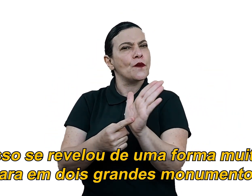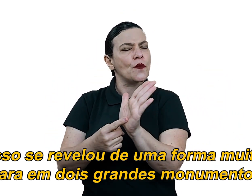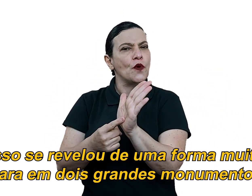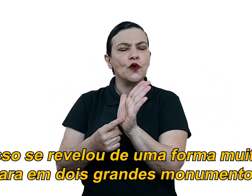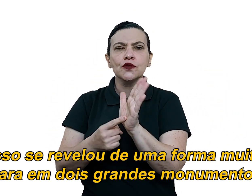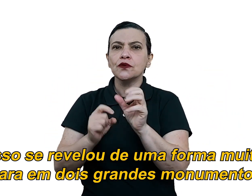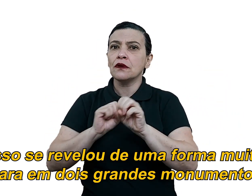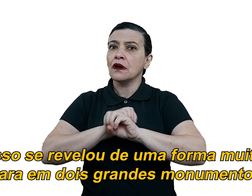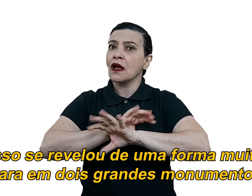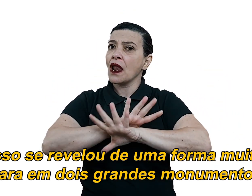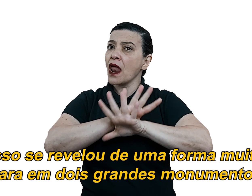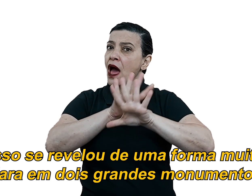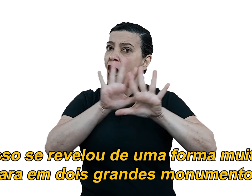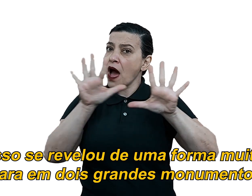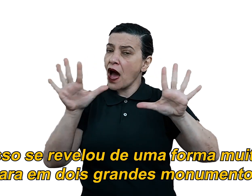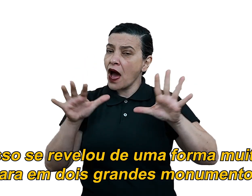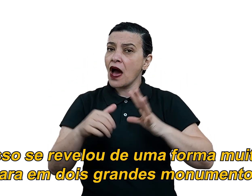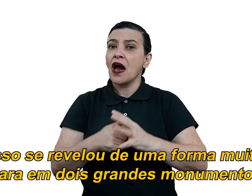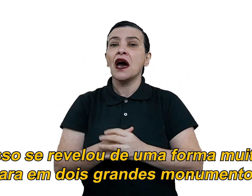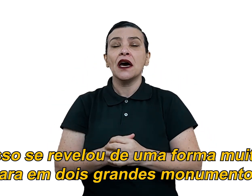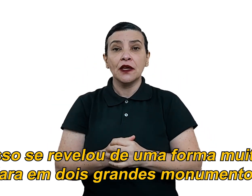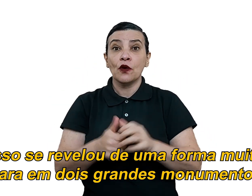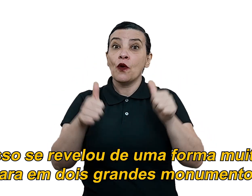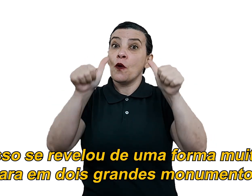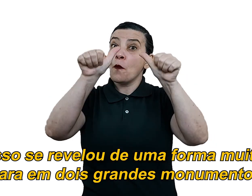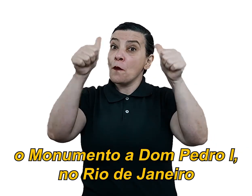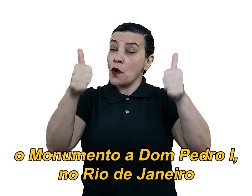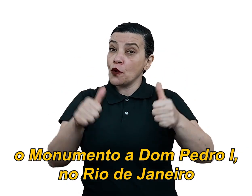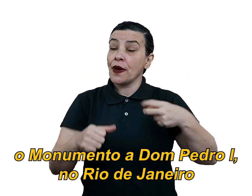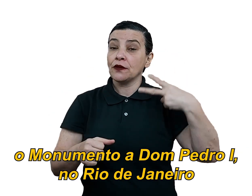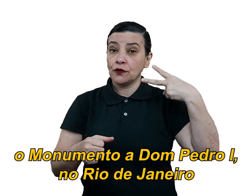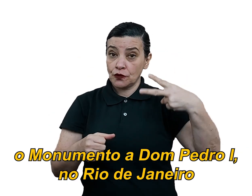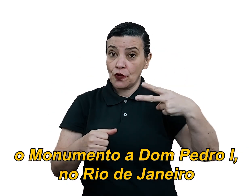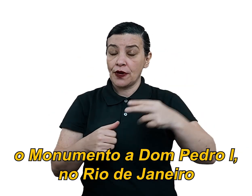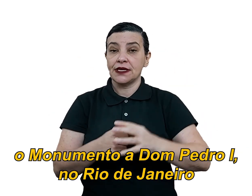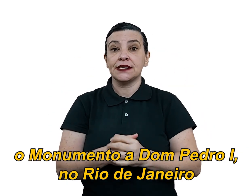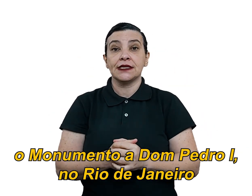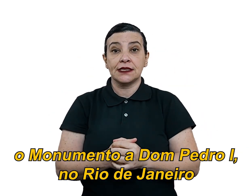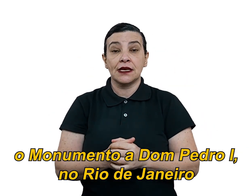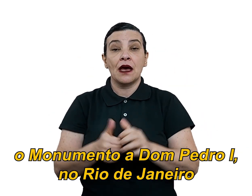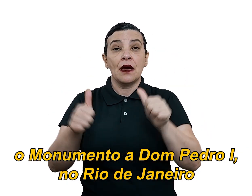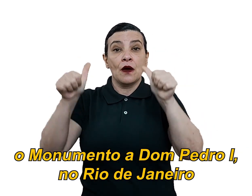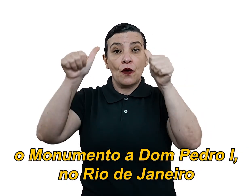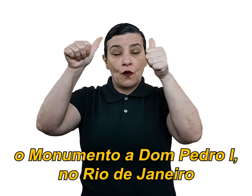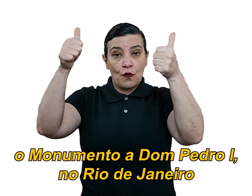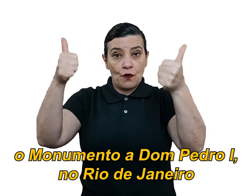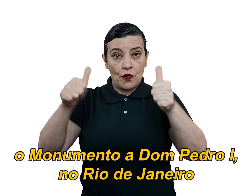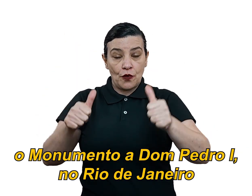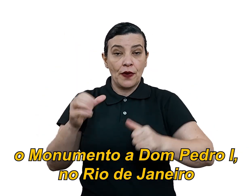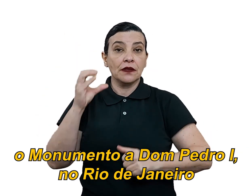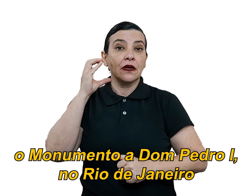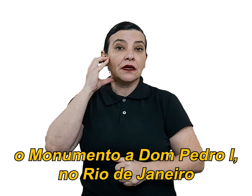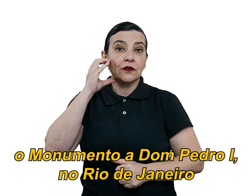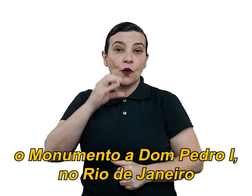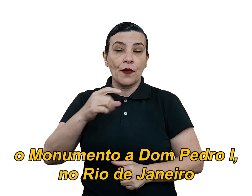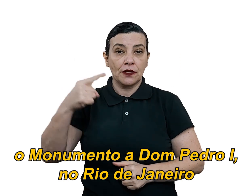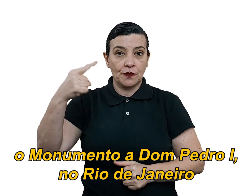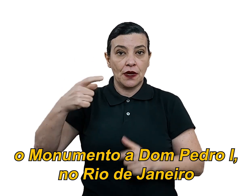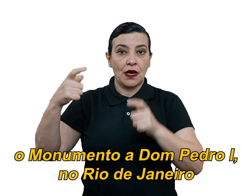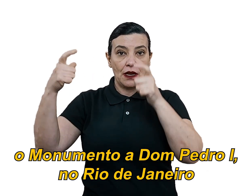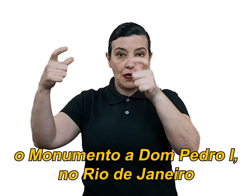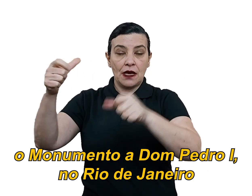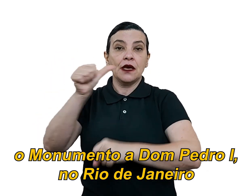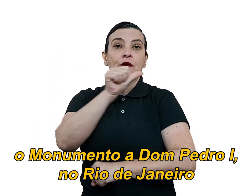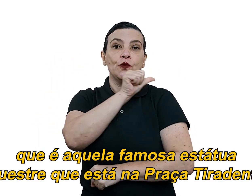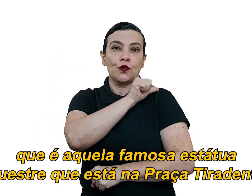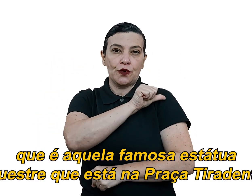uma forma muito clara em dois grandes monumentos. O monumento a Dom Pedro I, no